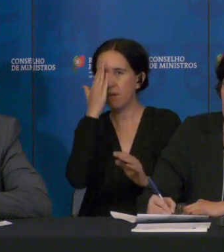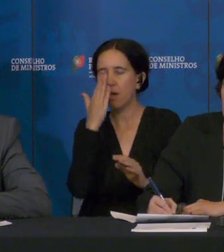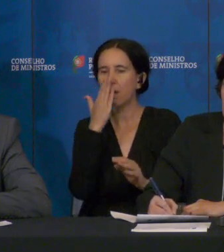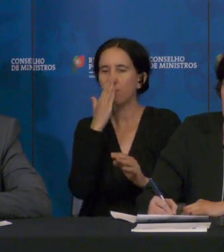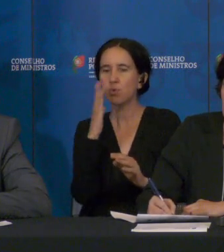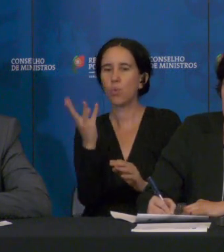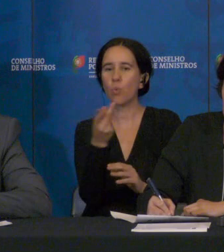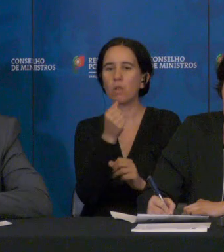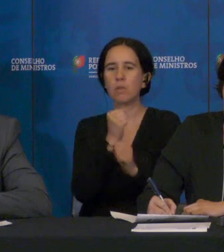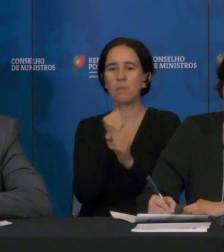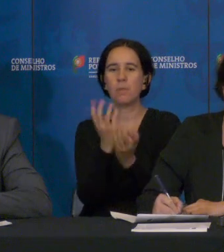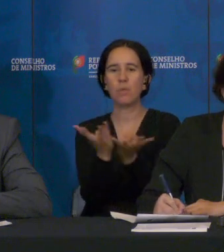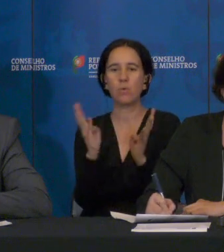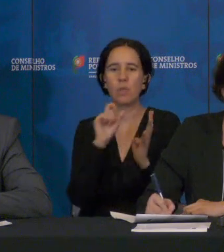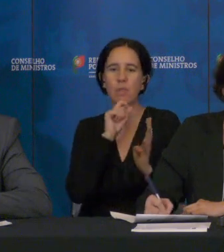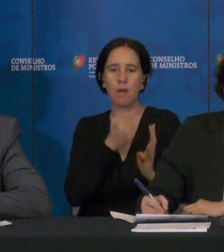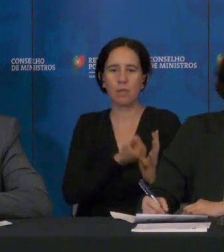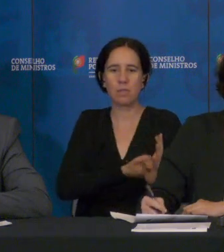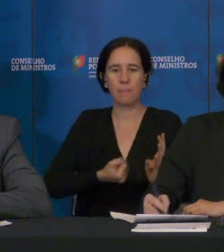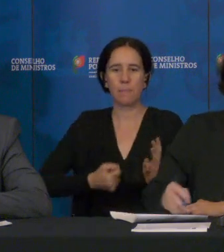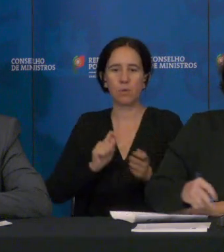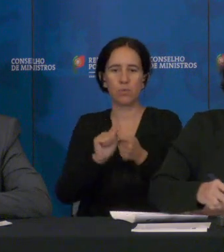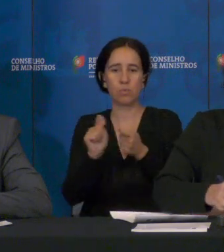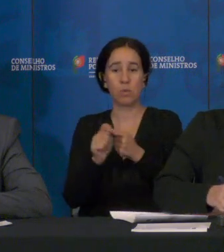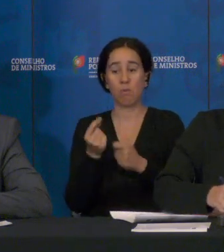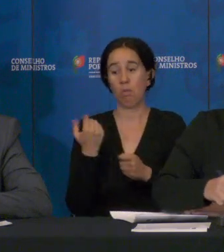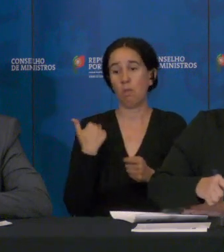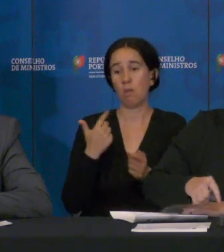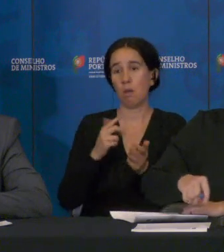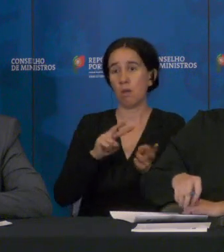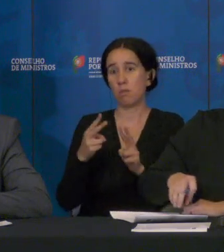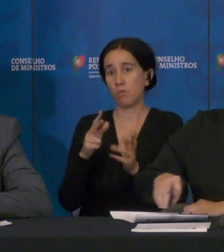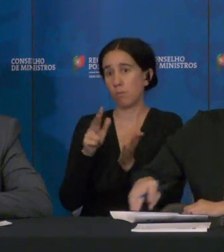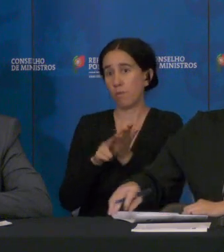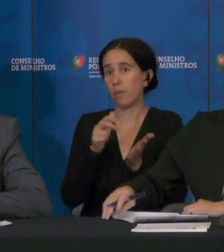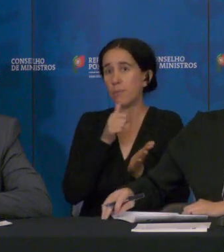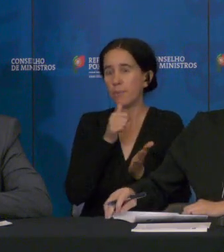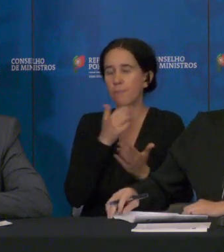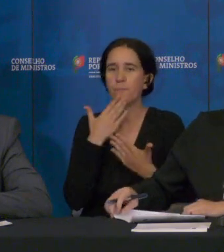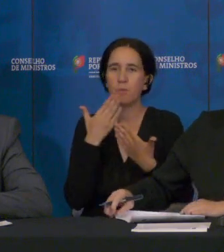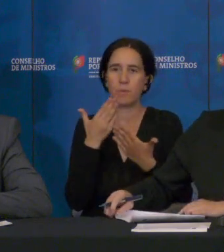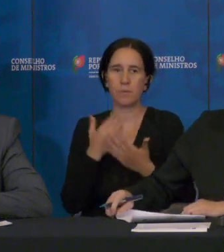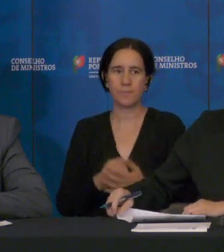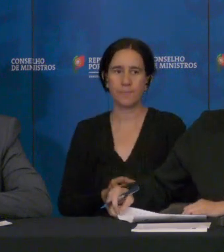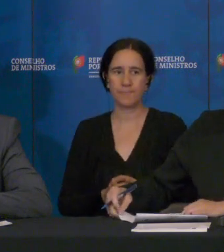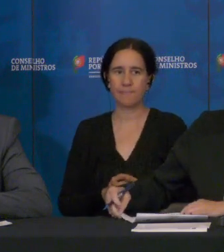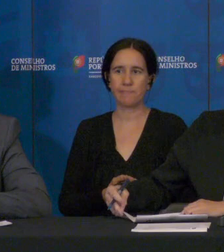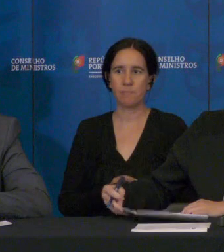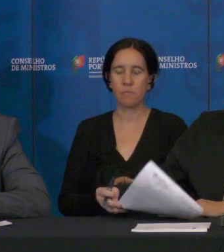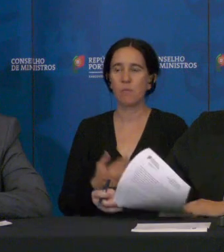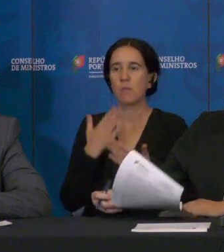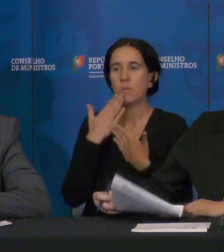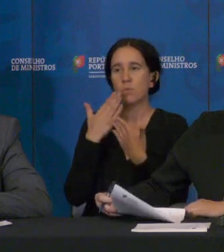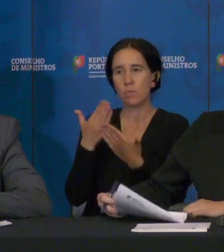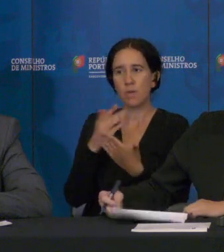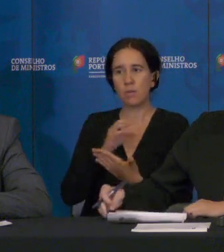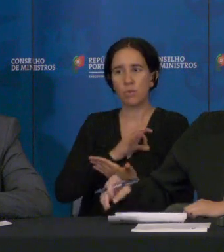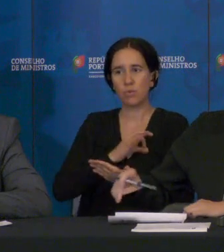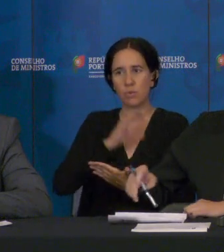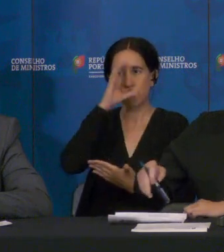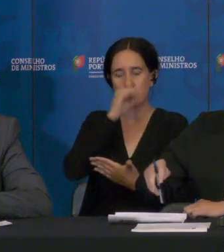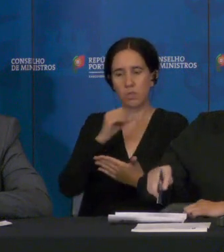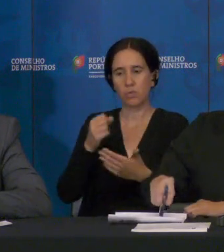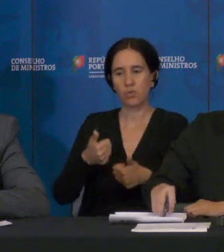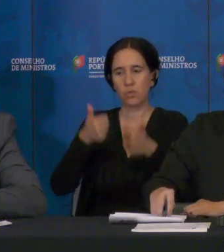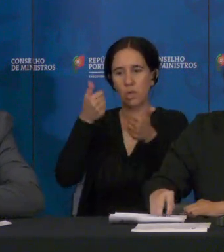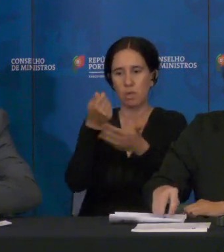aptos ao subsídio de desemprego com as alterações que foram recentemente aprovadas? Muito obrigado. Muito obrigada, Sr. Ministro de Estado da Economia e da